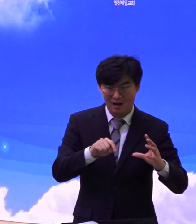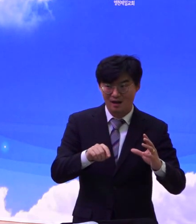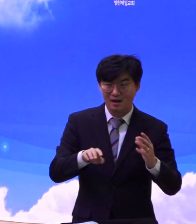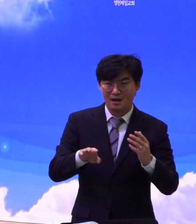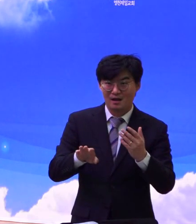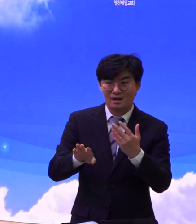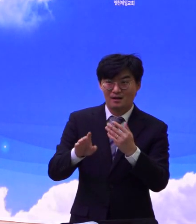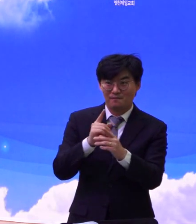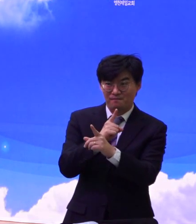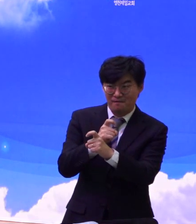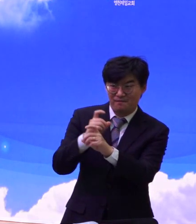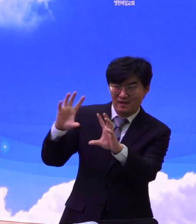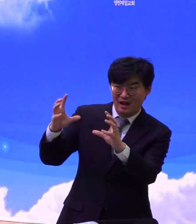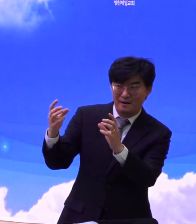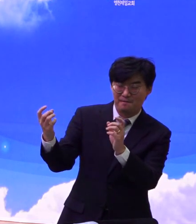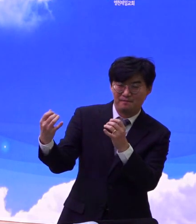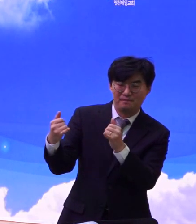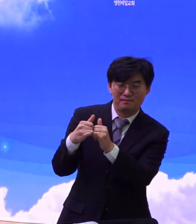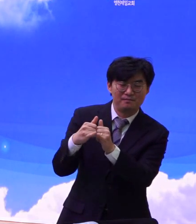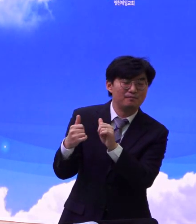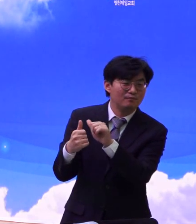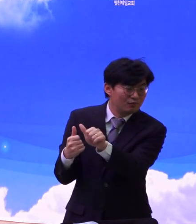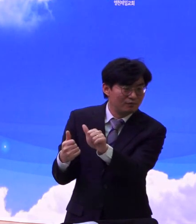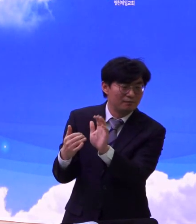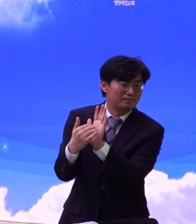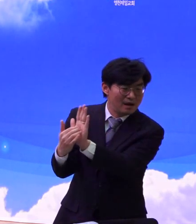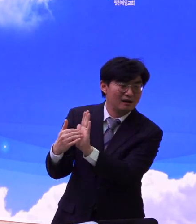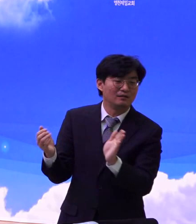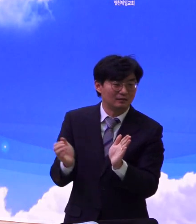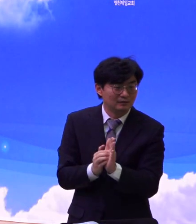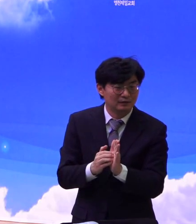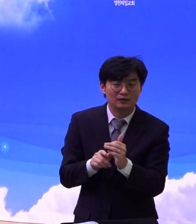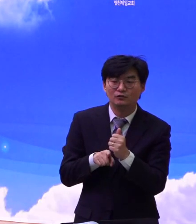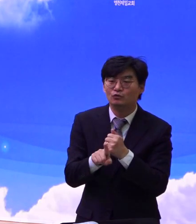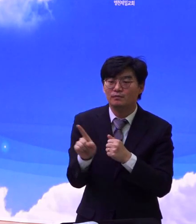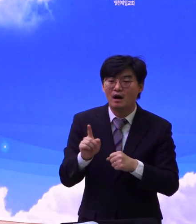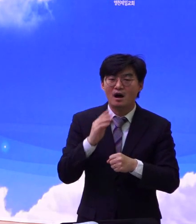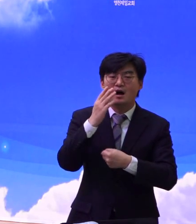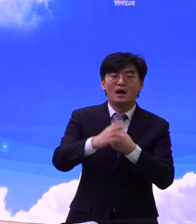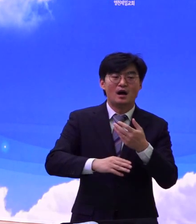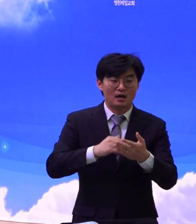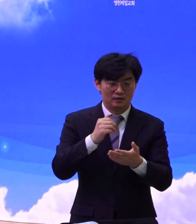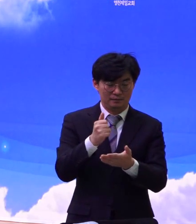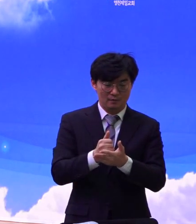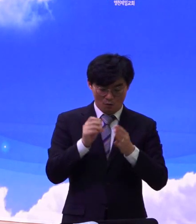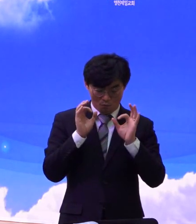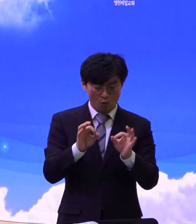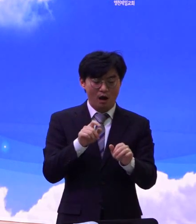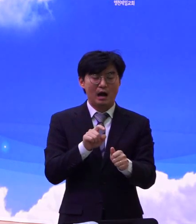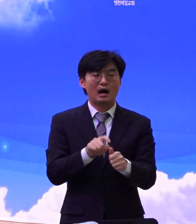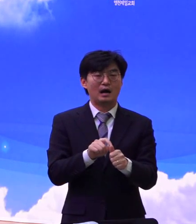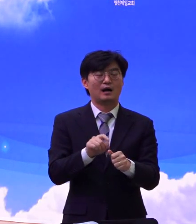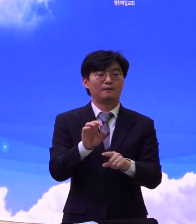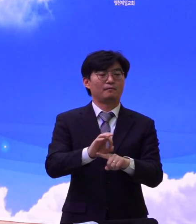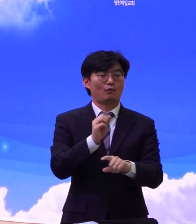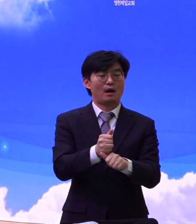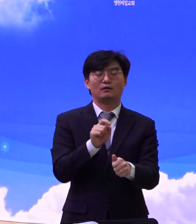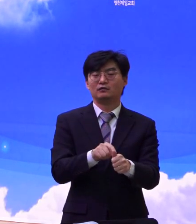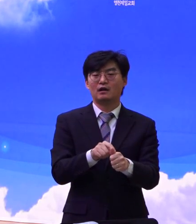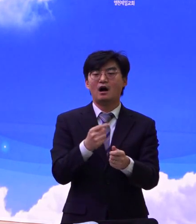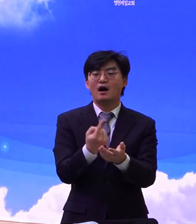압제도 끊어내었다라고 기록했는데, 그렇게 할 수 있었던 것이 하나님께서 히스기야와 함께 하셨기